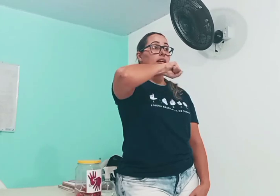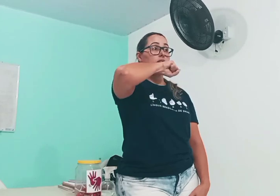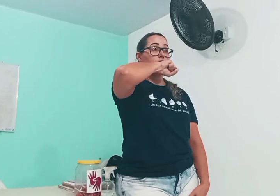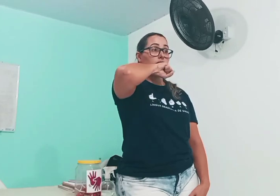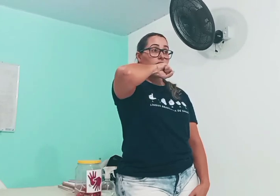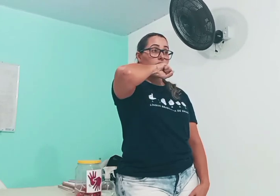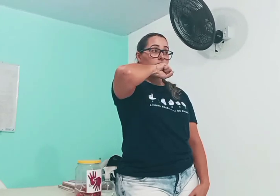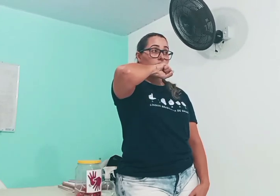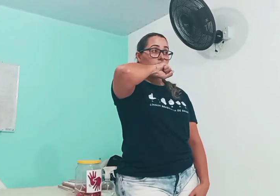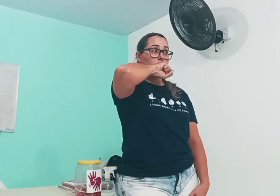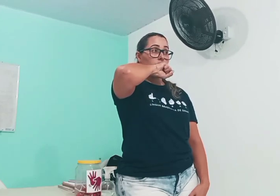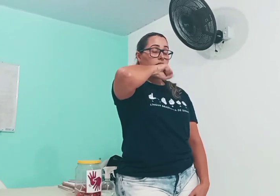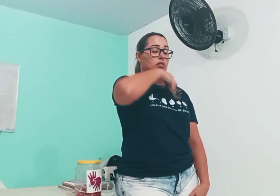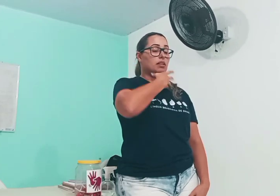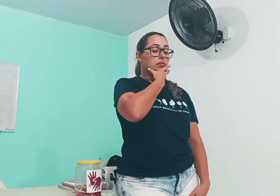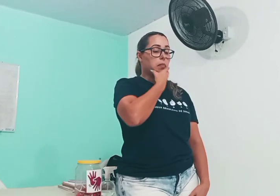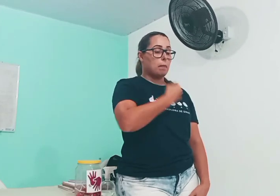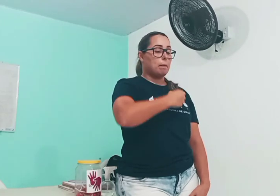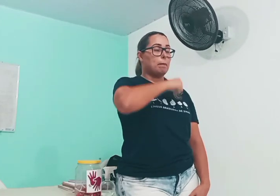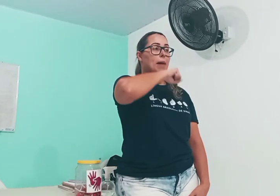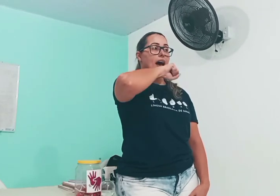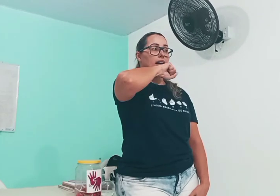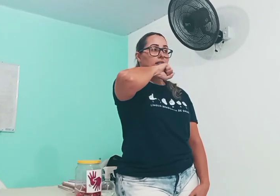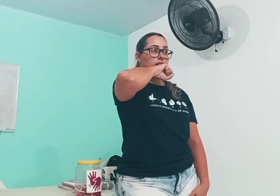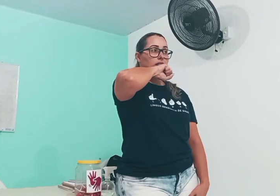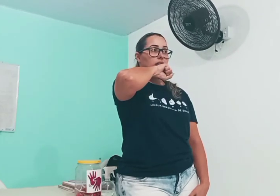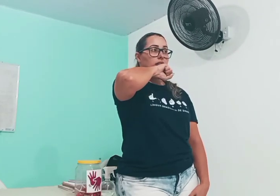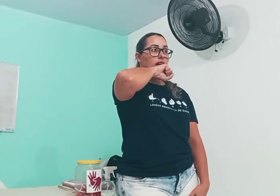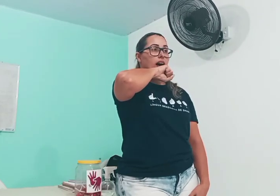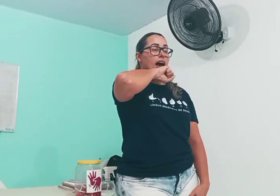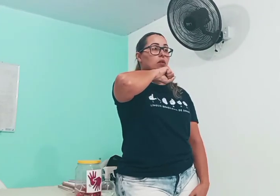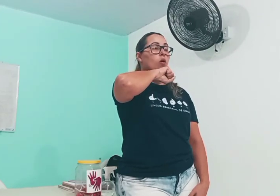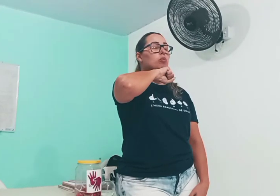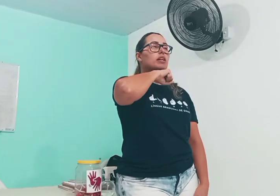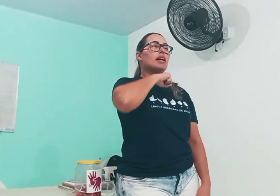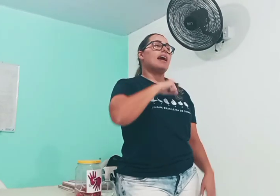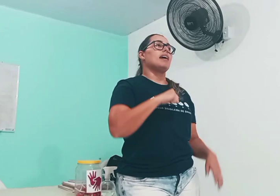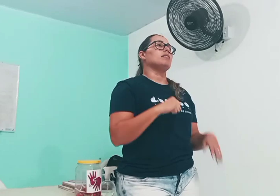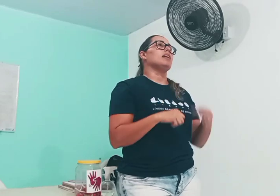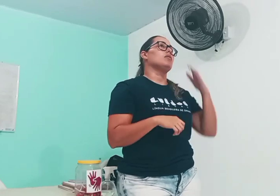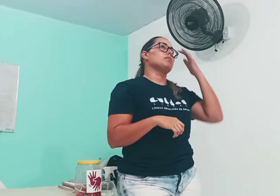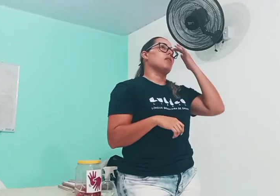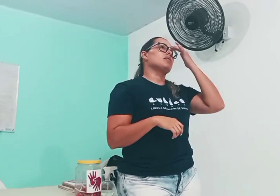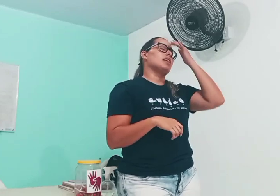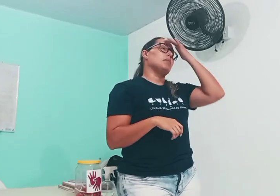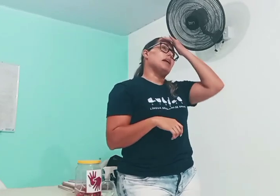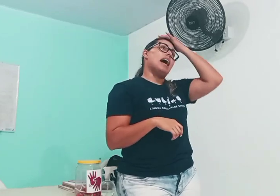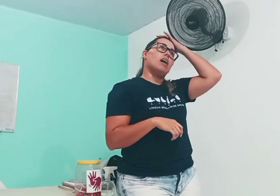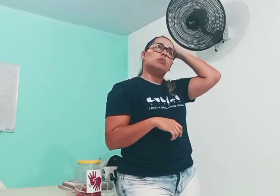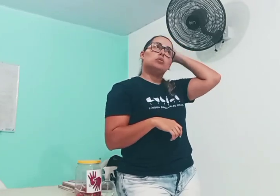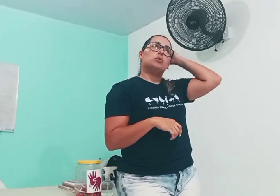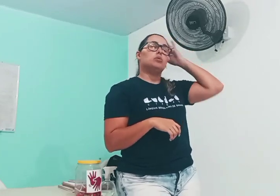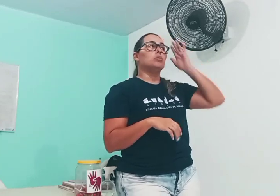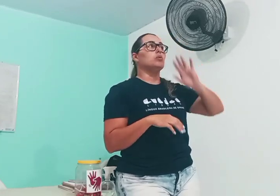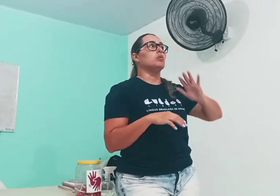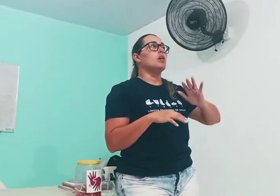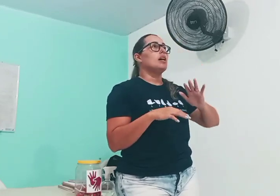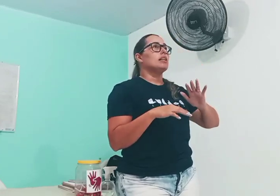bênção. Né? Pai. Aí como que é, né? Para você lembrar